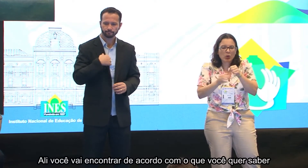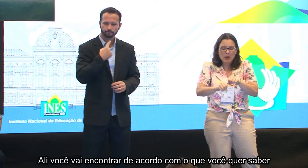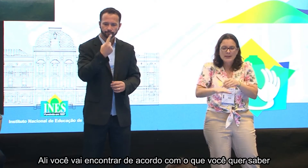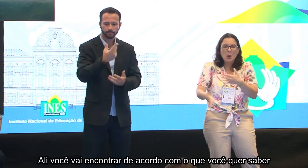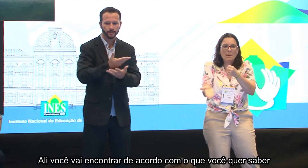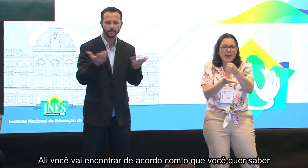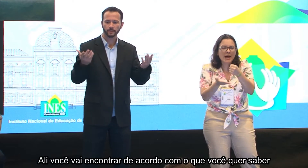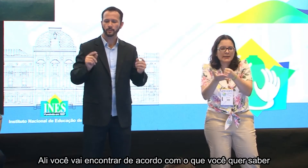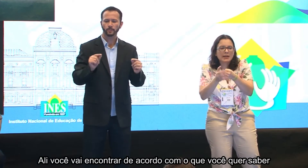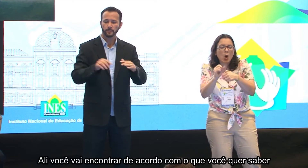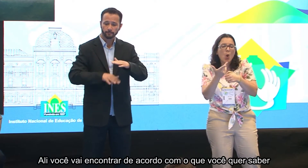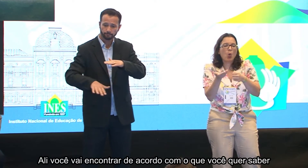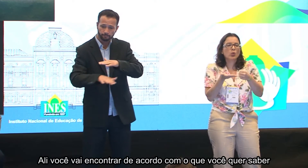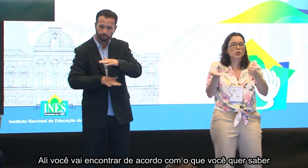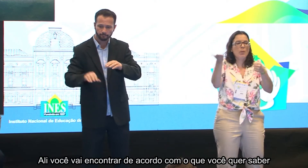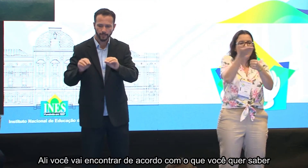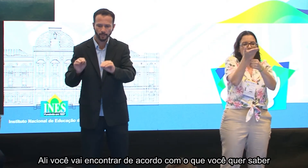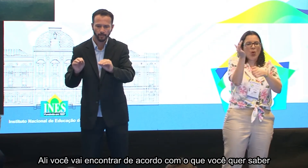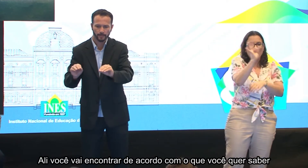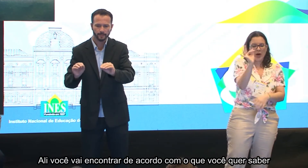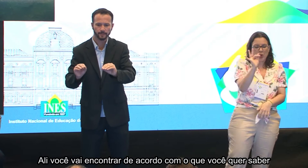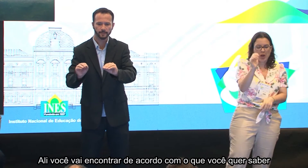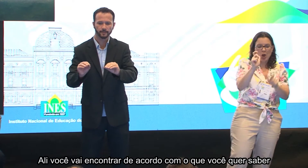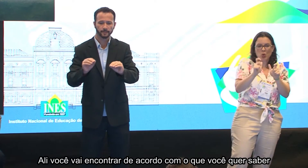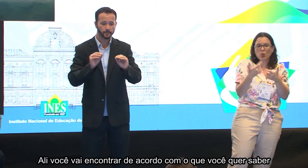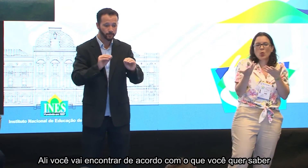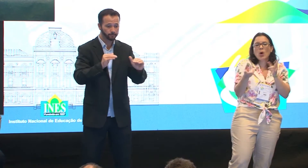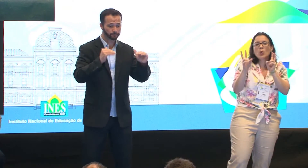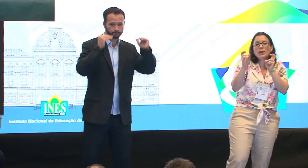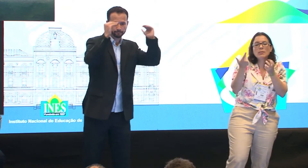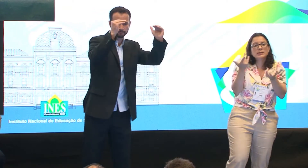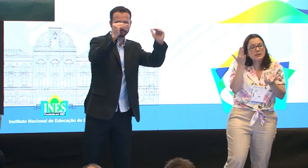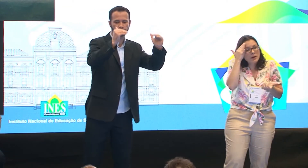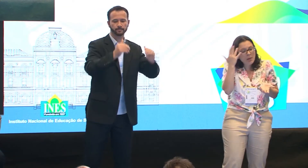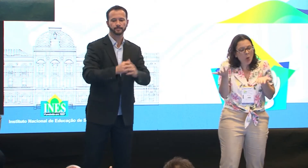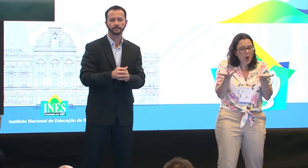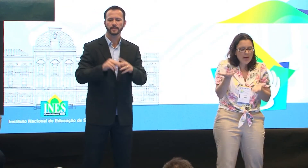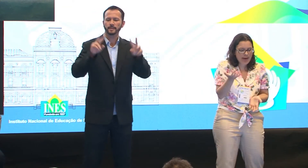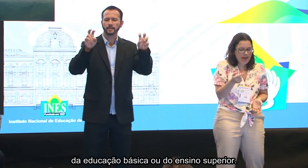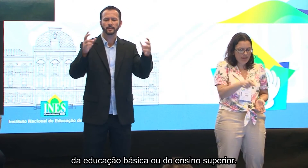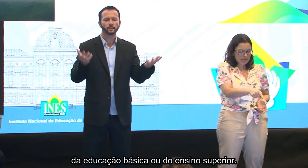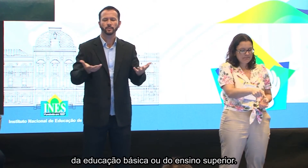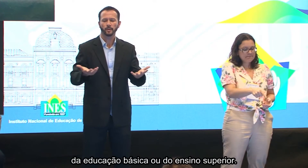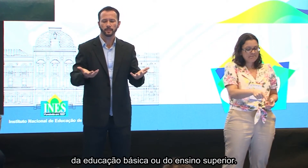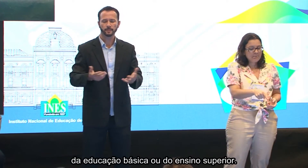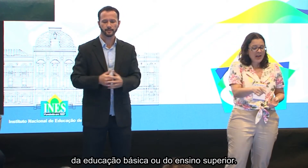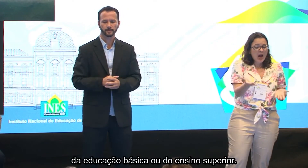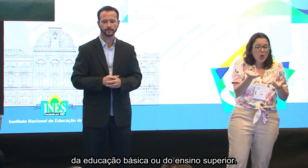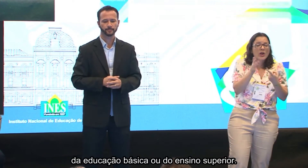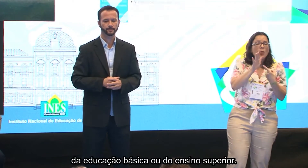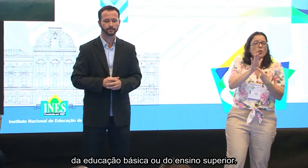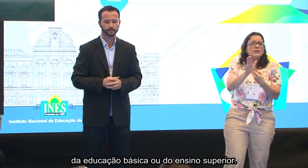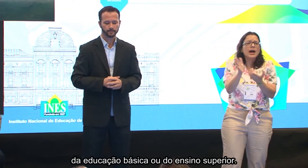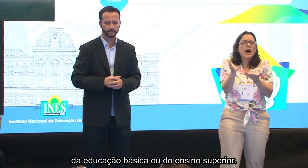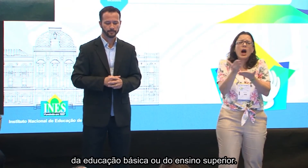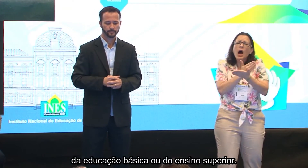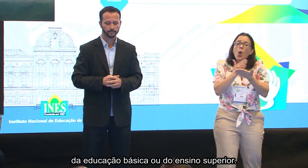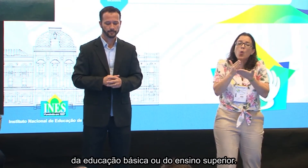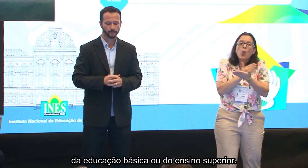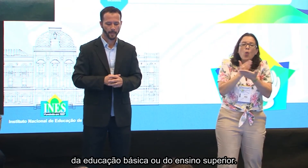E ali você vai encontrar de acordo com o que você quer saber. Da educação básica ou do ensino superior.